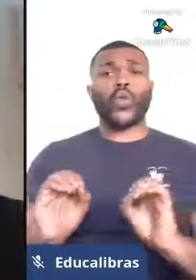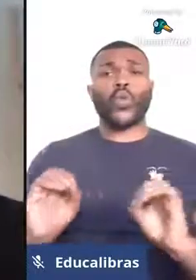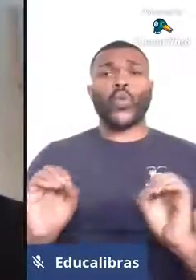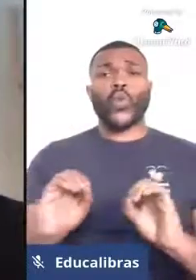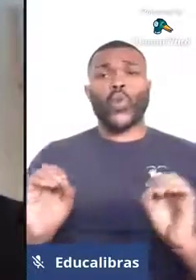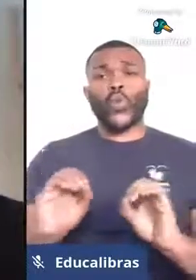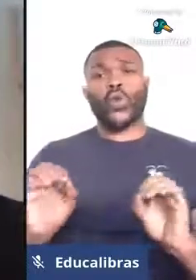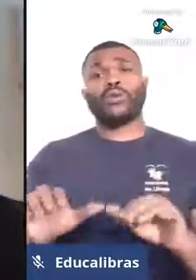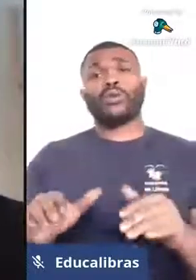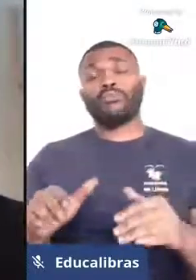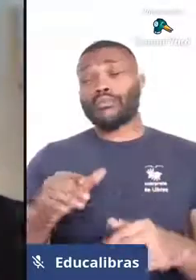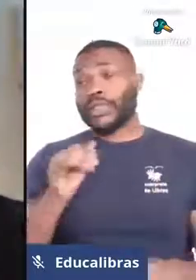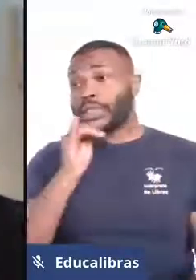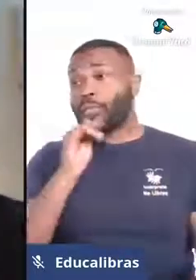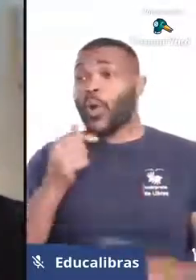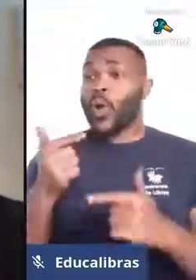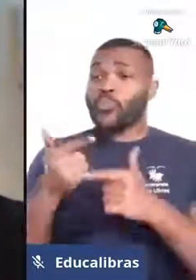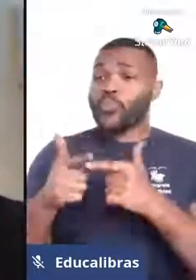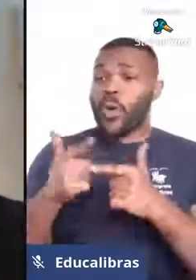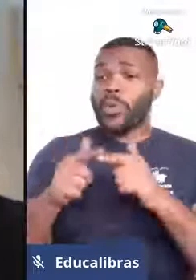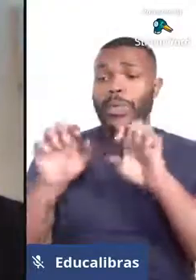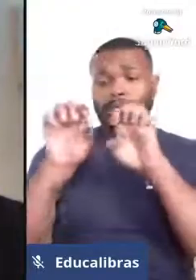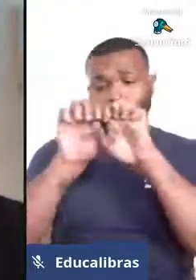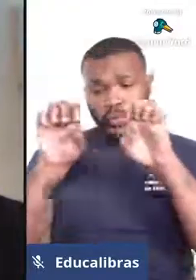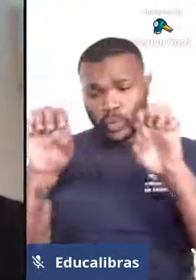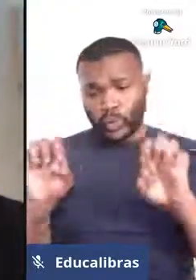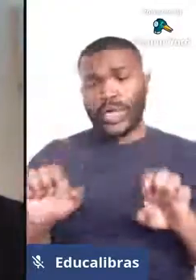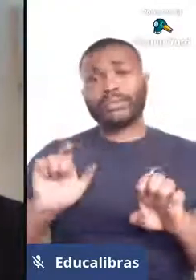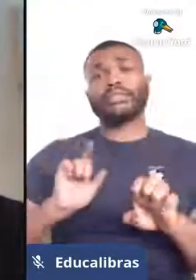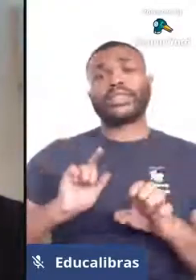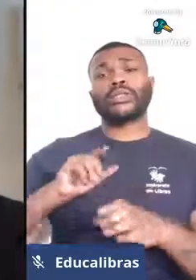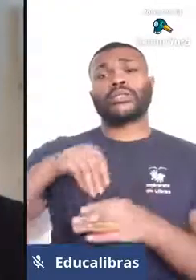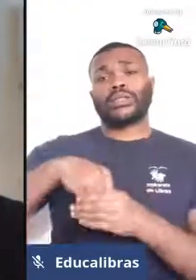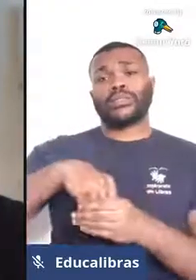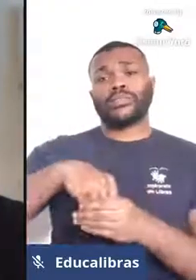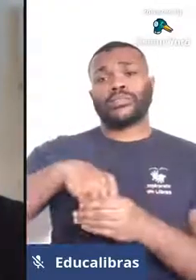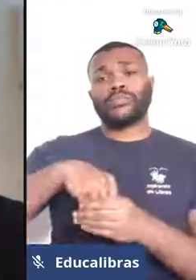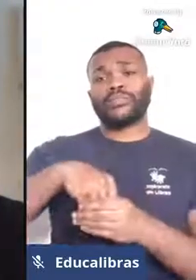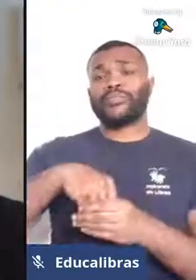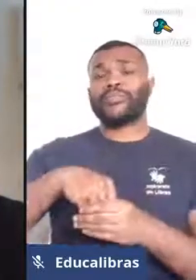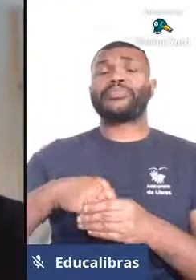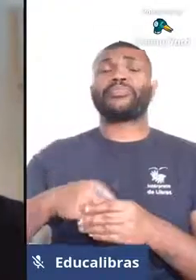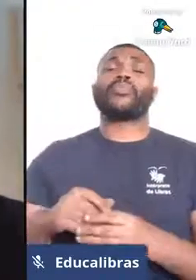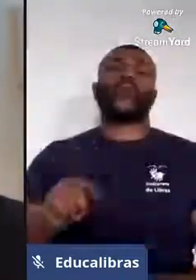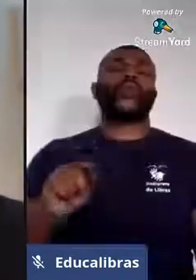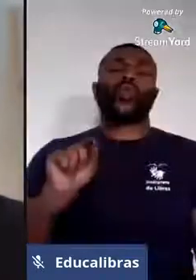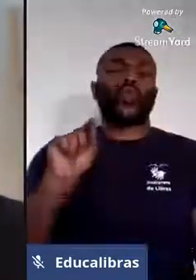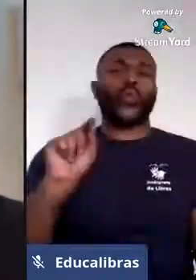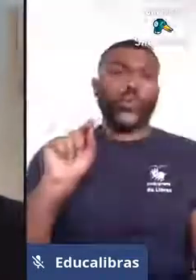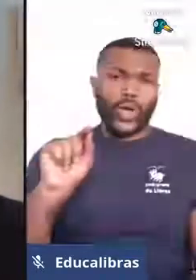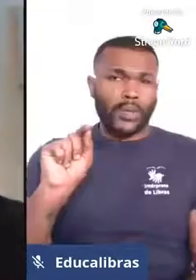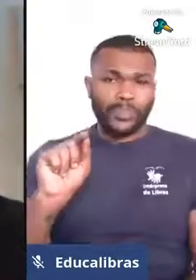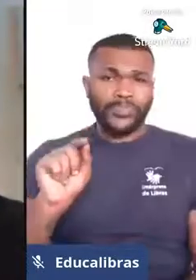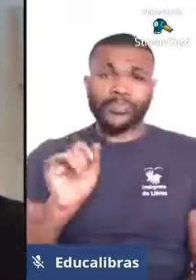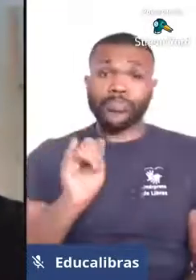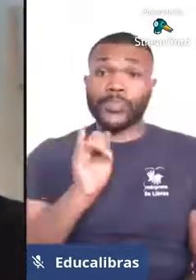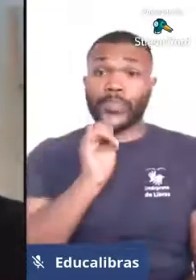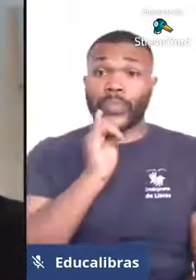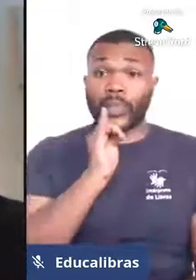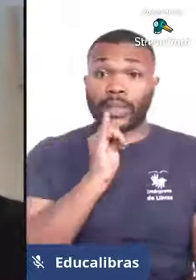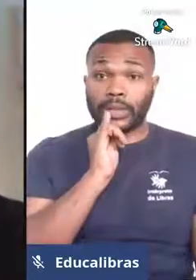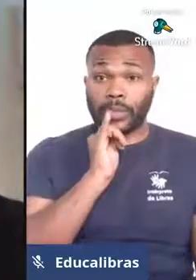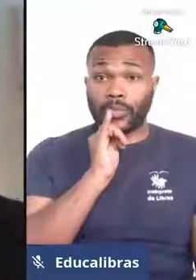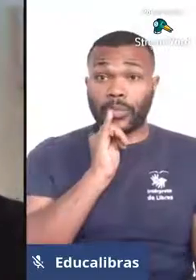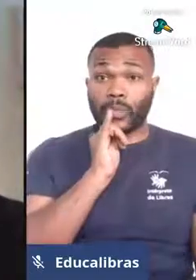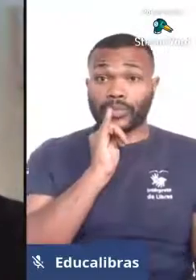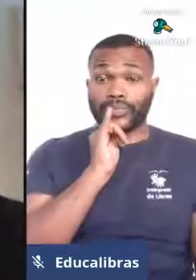tem problemas estruturais grandes. E um deles é a questão de